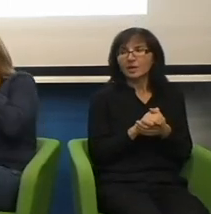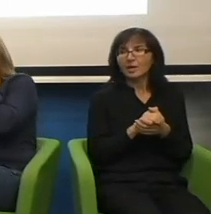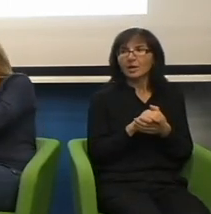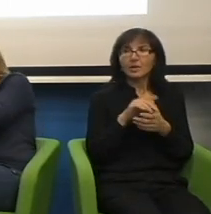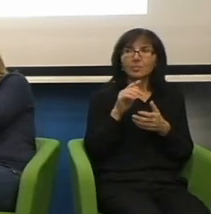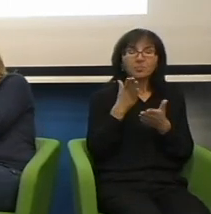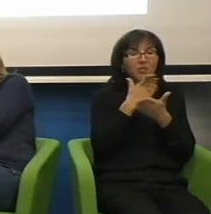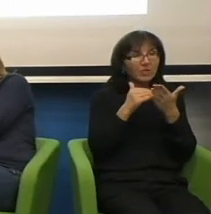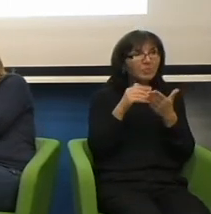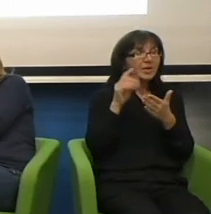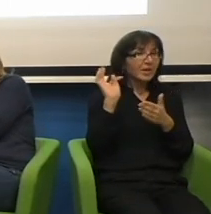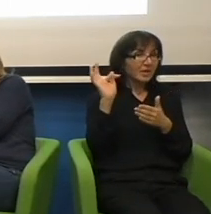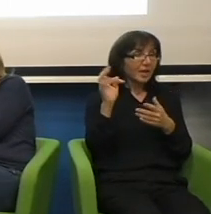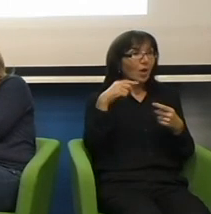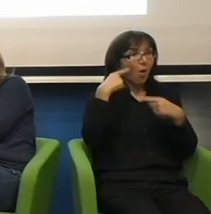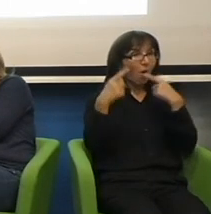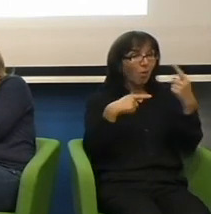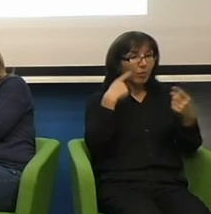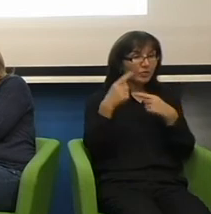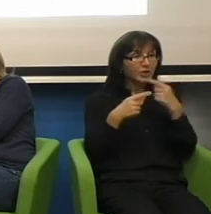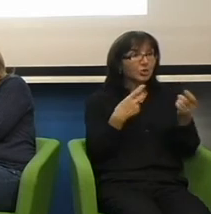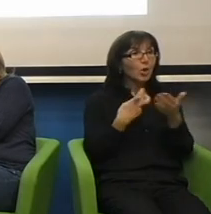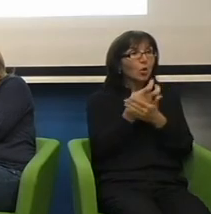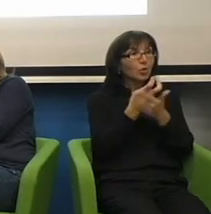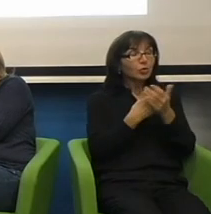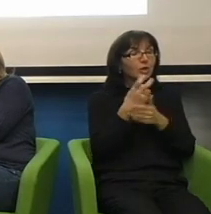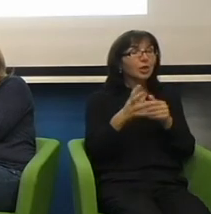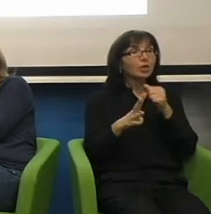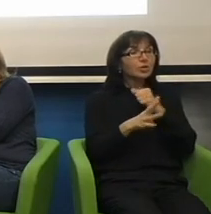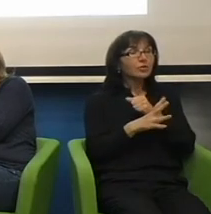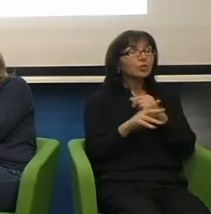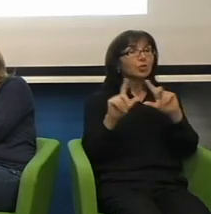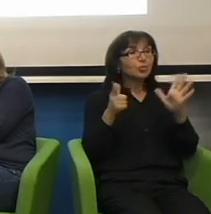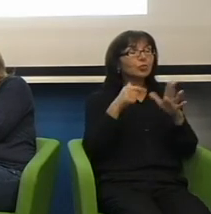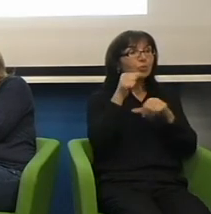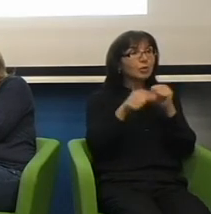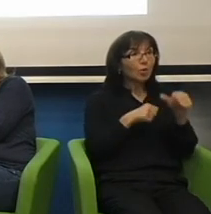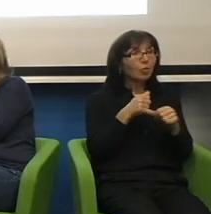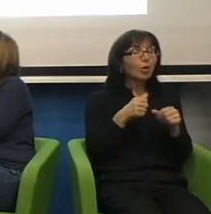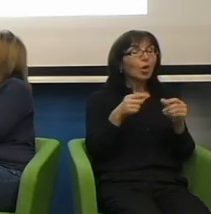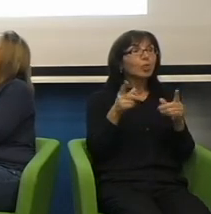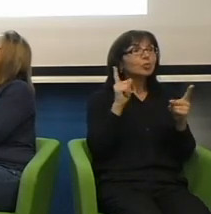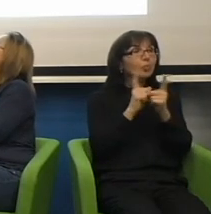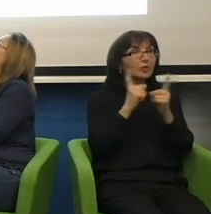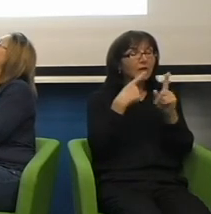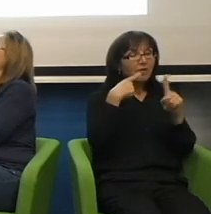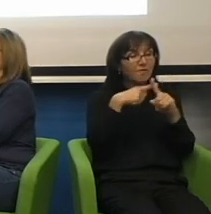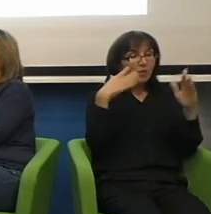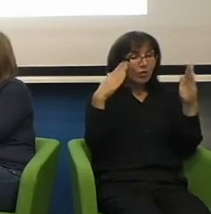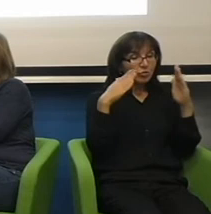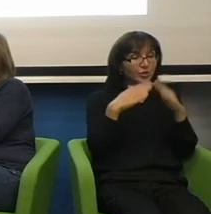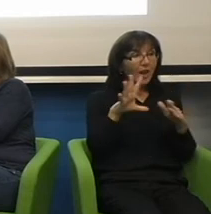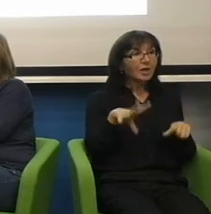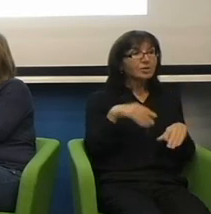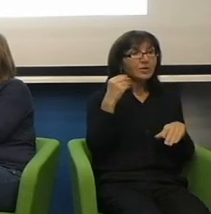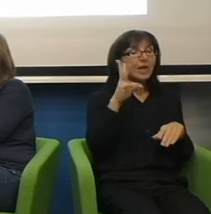opowieści. To jest luty 89 rok, spotkanie na plebanii świętej Brygidy, są jej przyjaciele, jakby się wydawało,